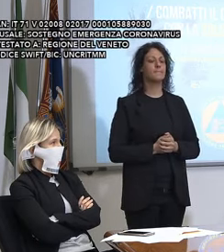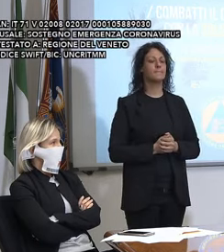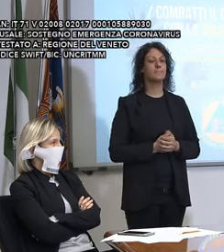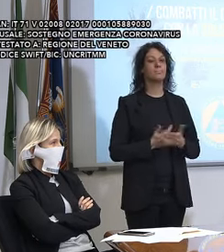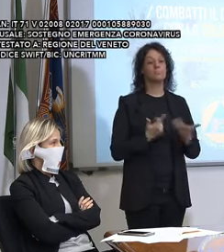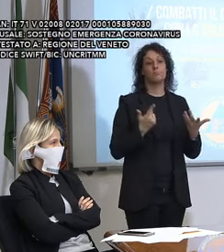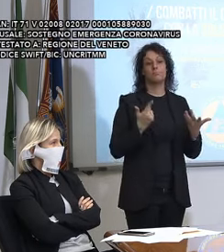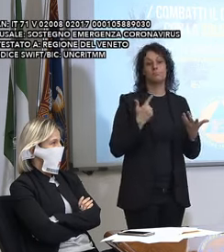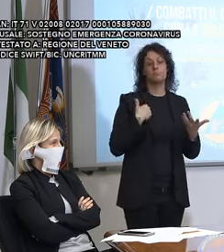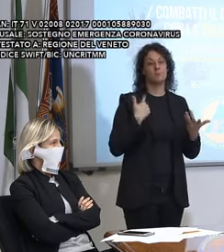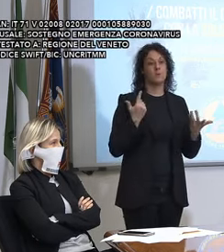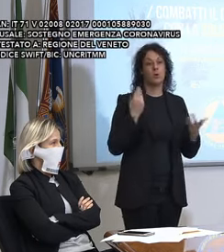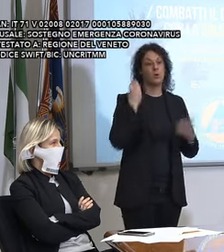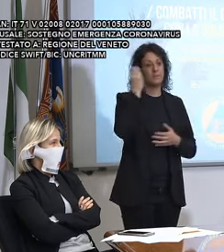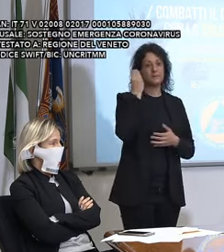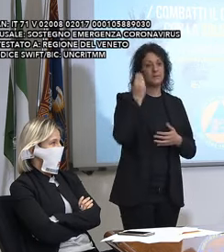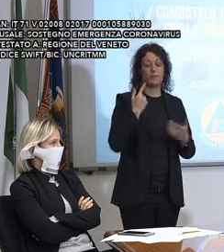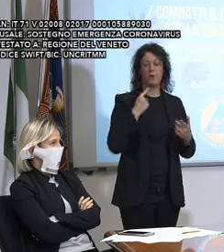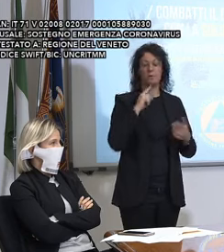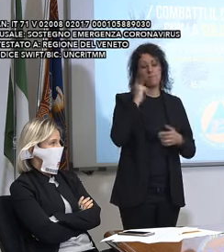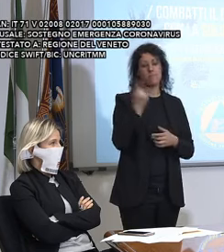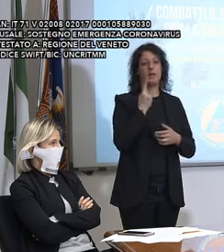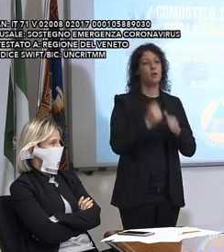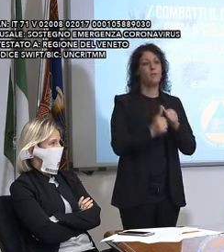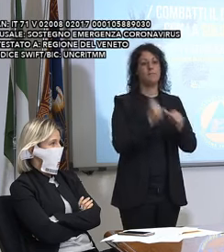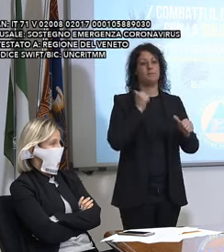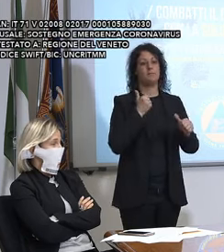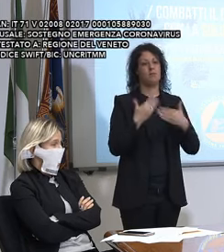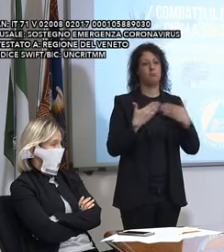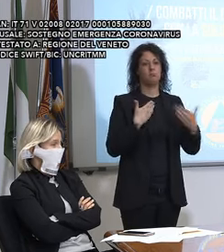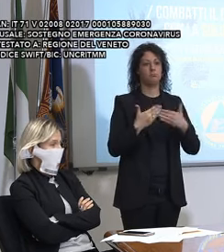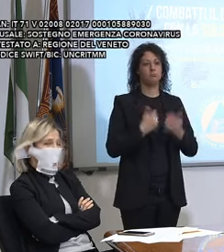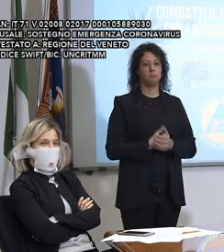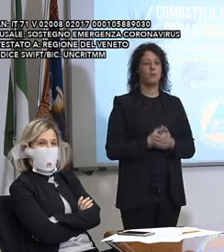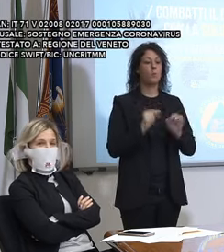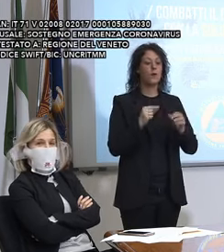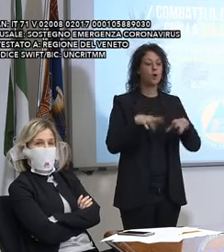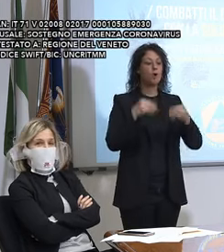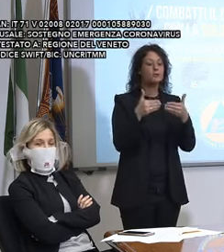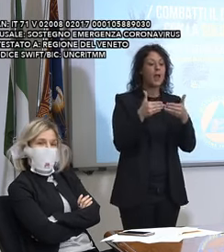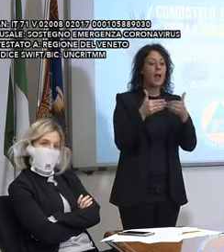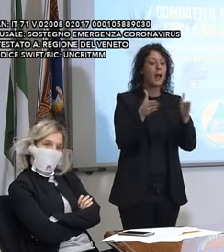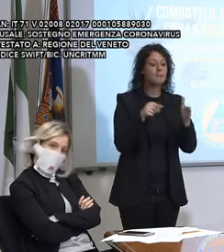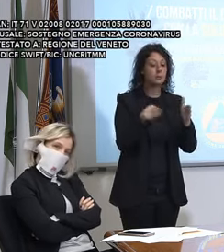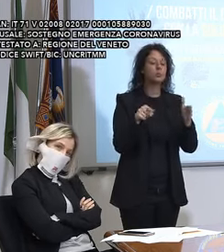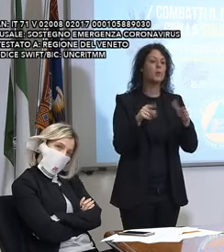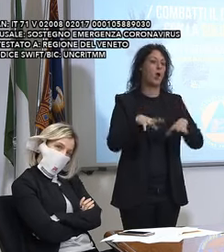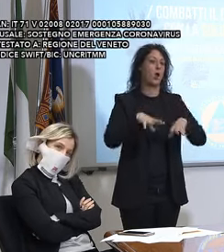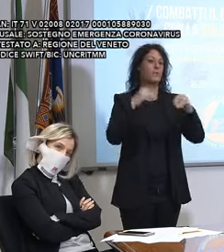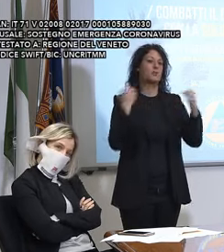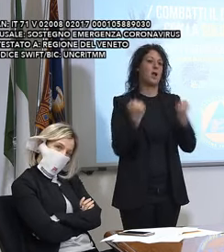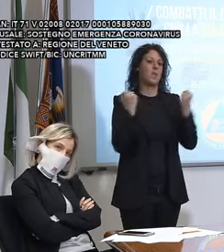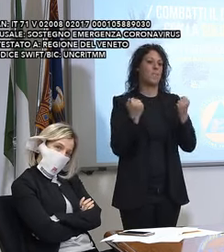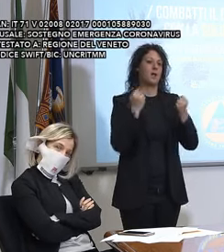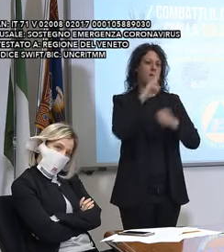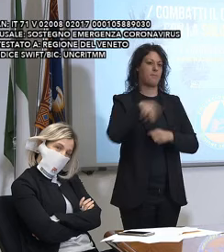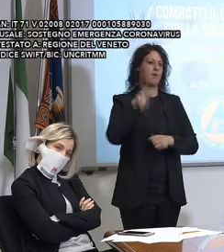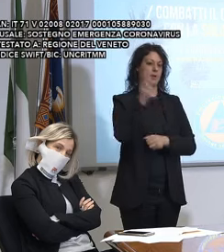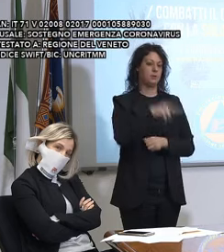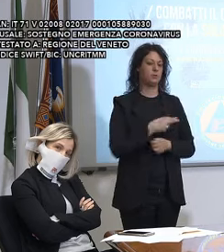la più sicura, sia quella di farle il prima possibile dopo l'apertura. Punto. Schincaglia Emiliano, TV7,